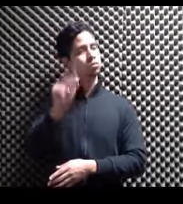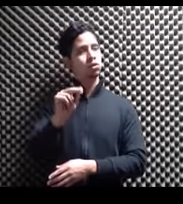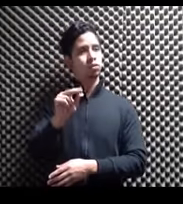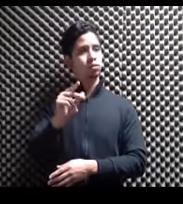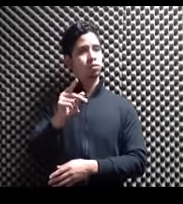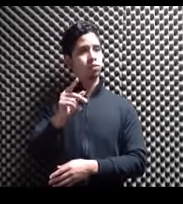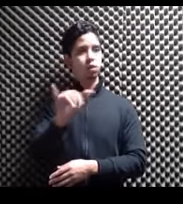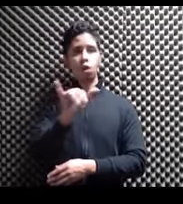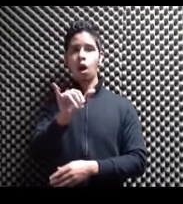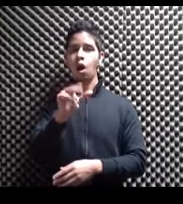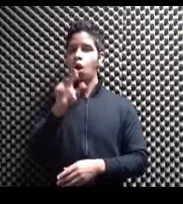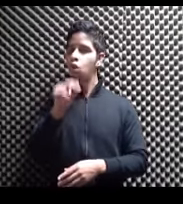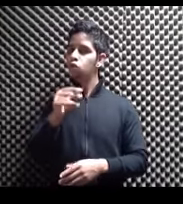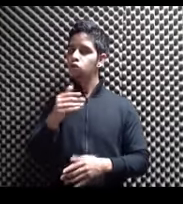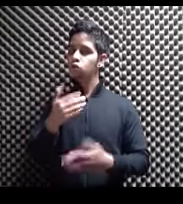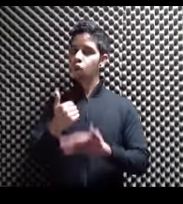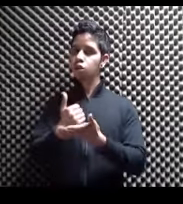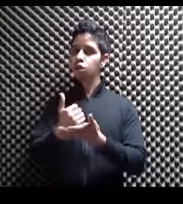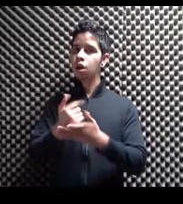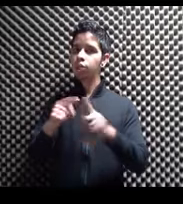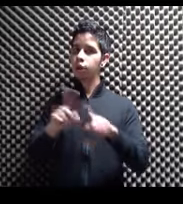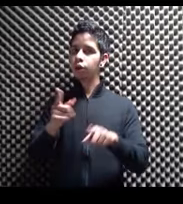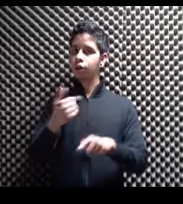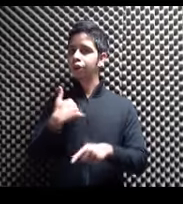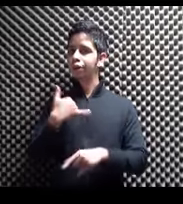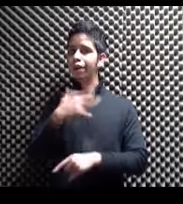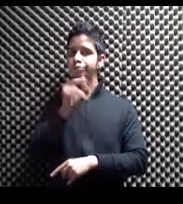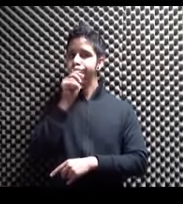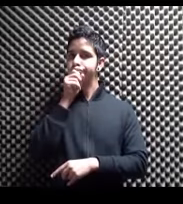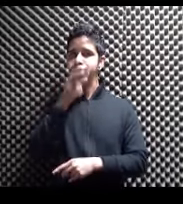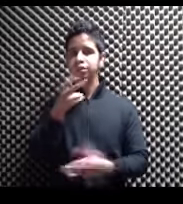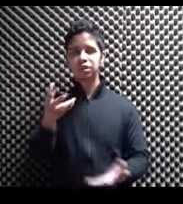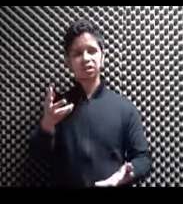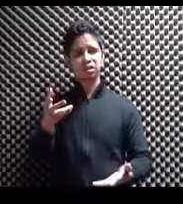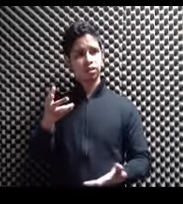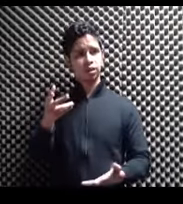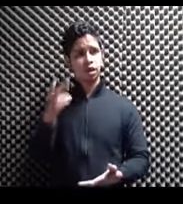bonita. Claro. Ah, sí, porque también hay que ver a qué animal hay que defender aquí.